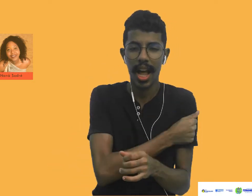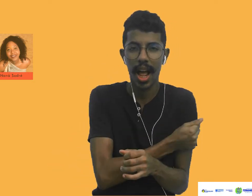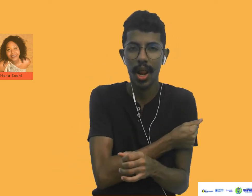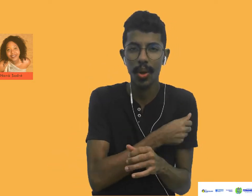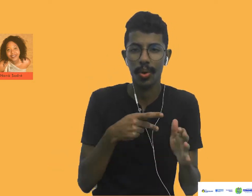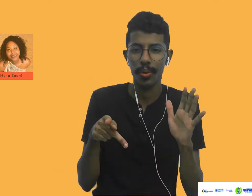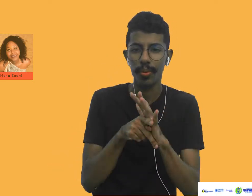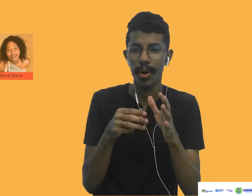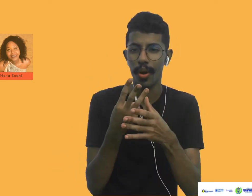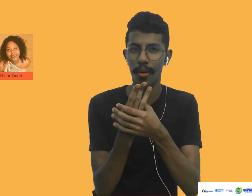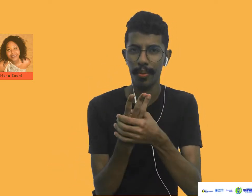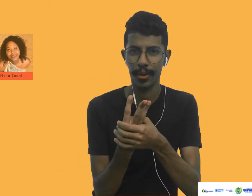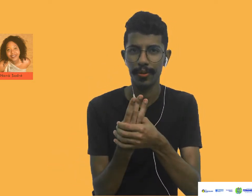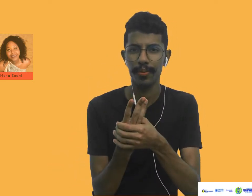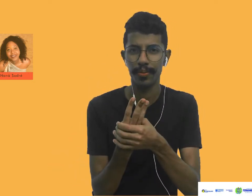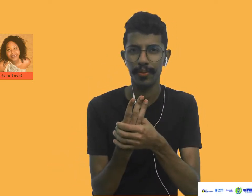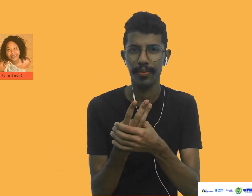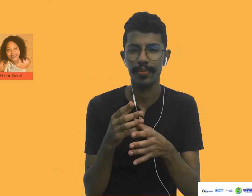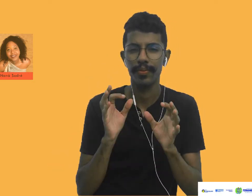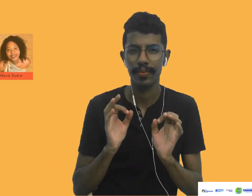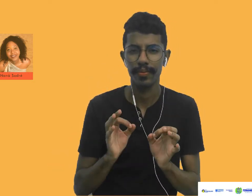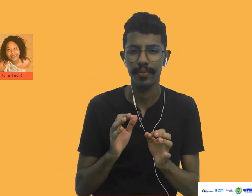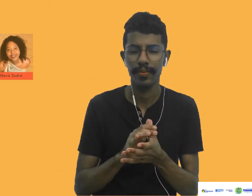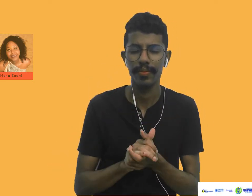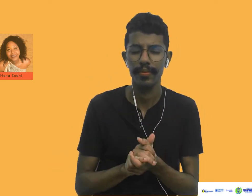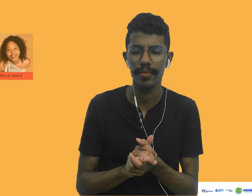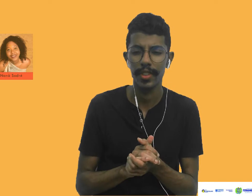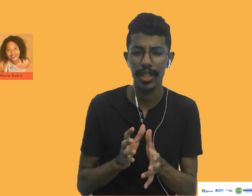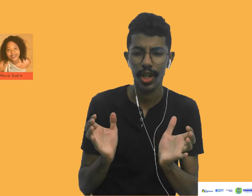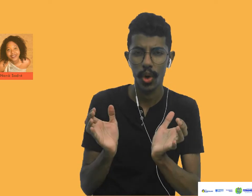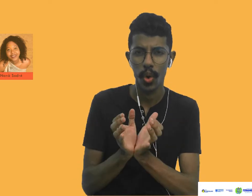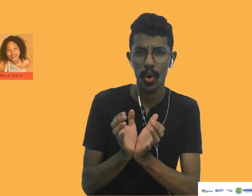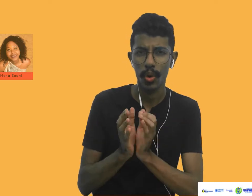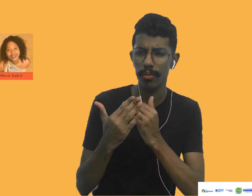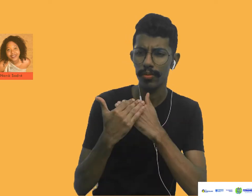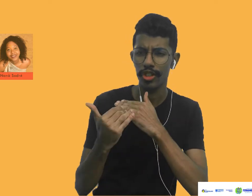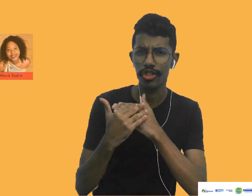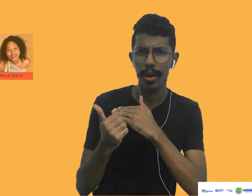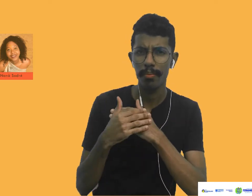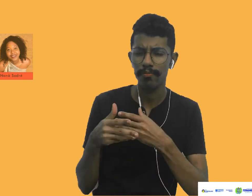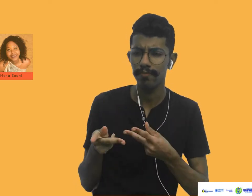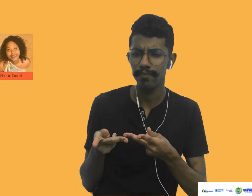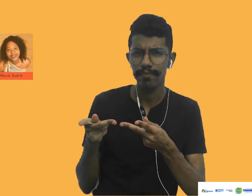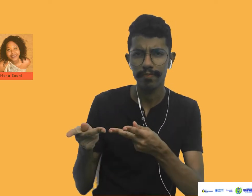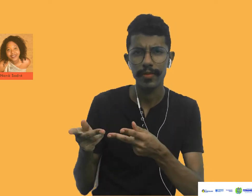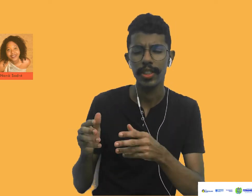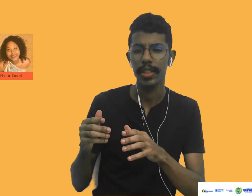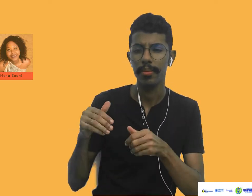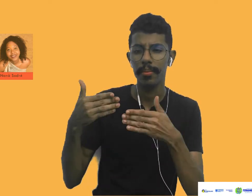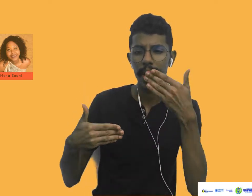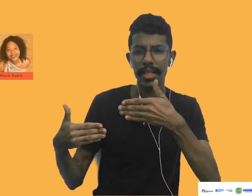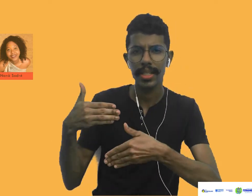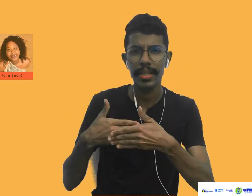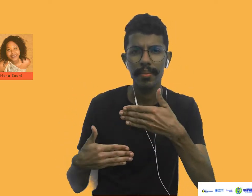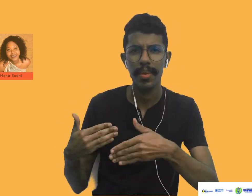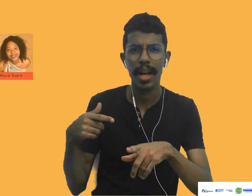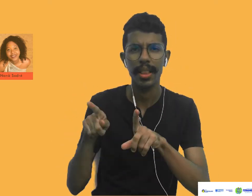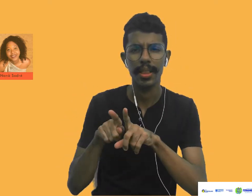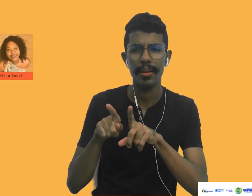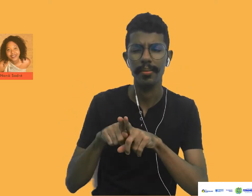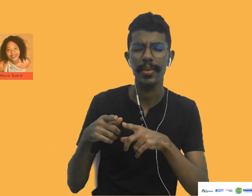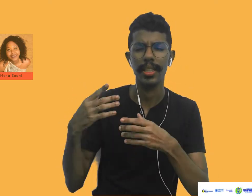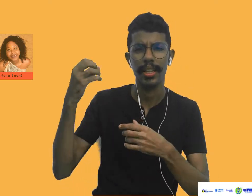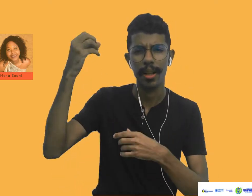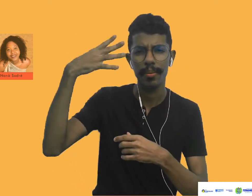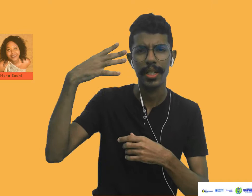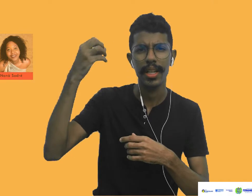da Universidade Federal de Pernambuco, oriundos da Universidade Federal de Pernambuco, e esse grupo me convidou para fazer parte, né, de